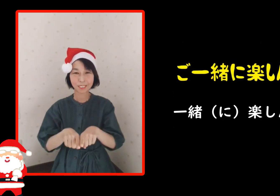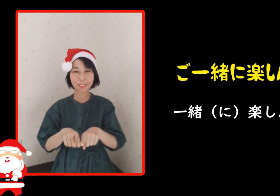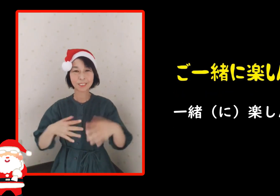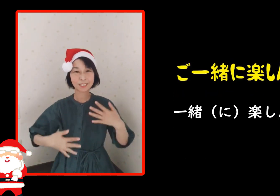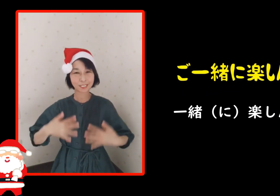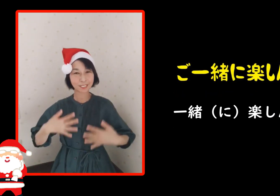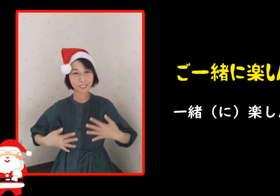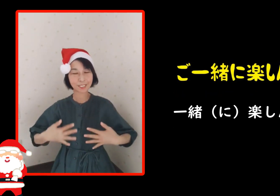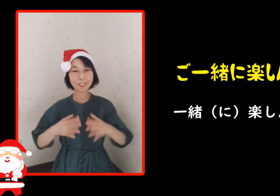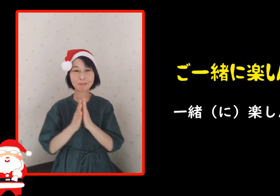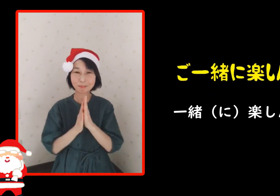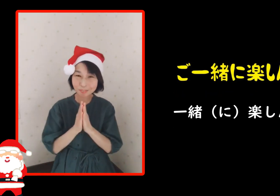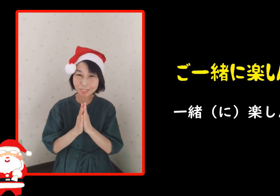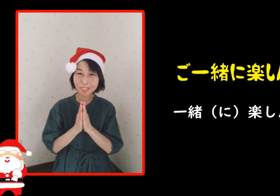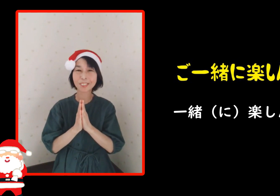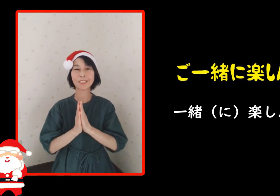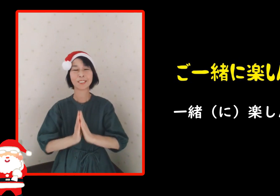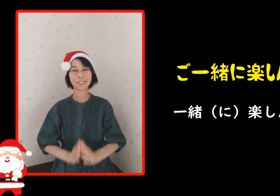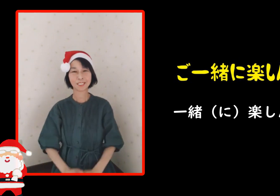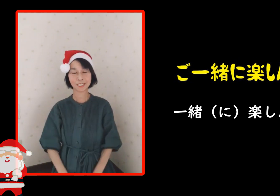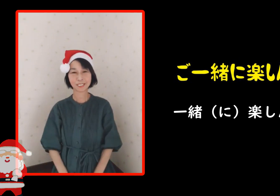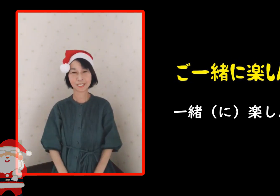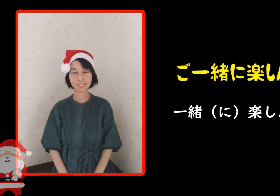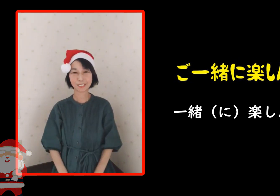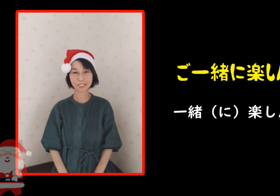それではご一緒に楽しんでみてください。